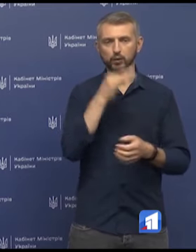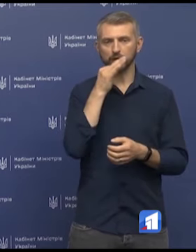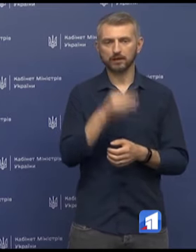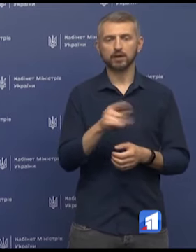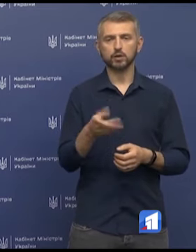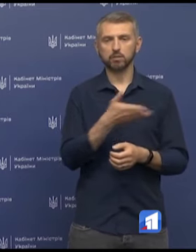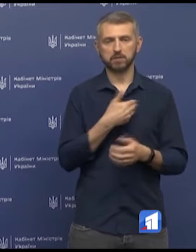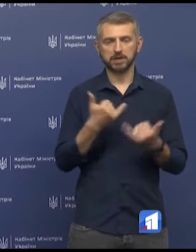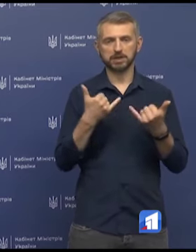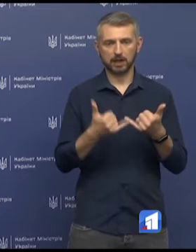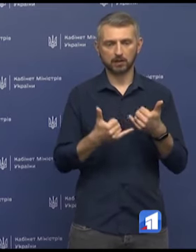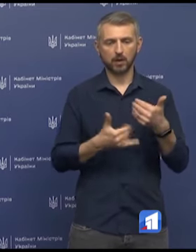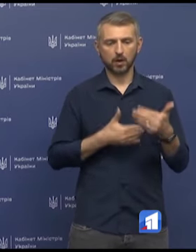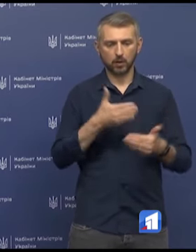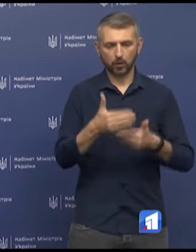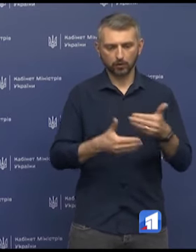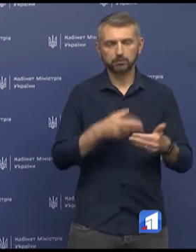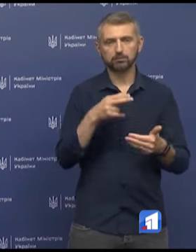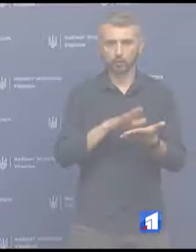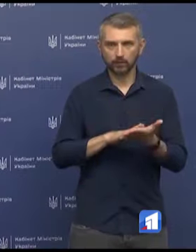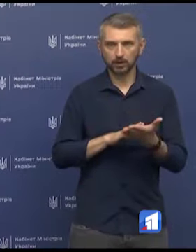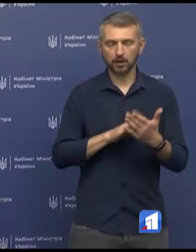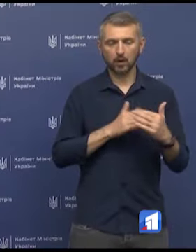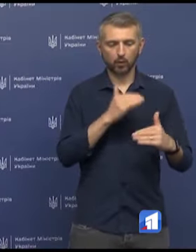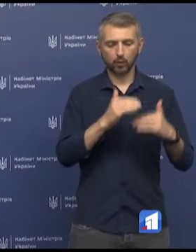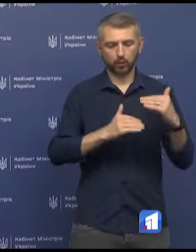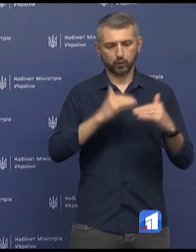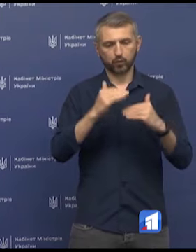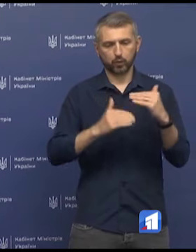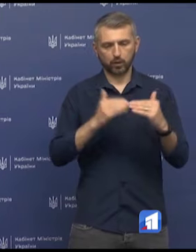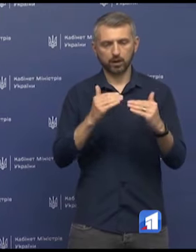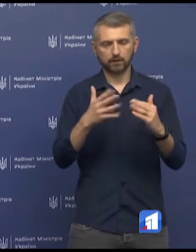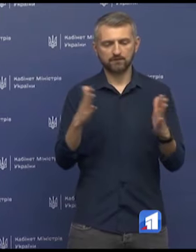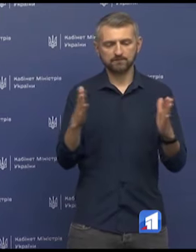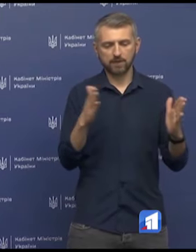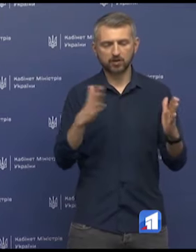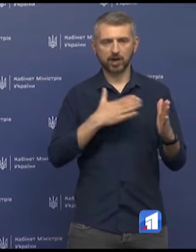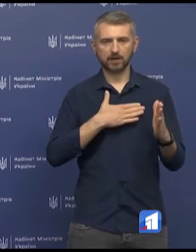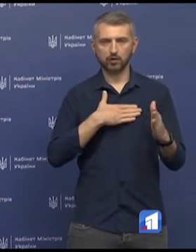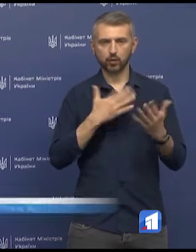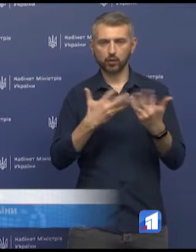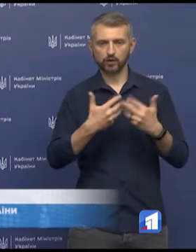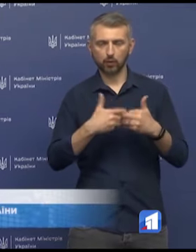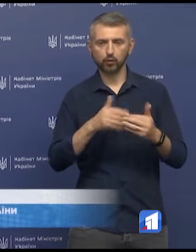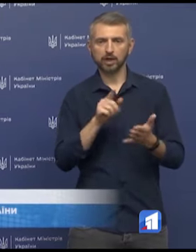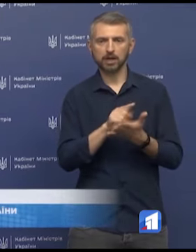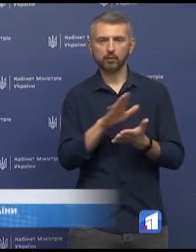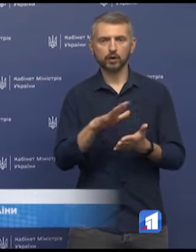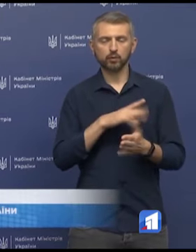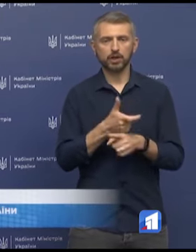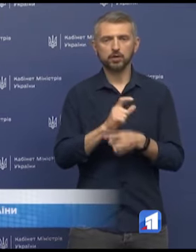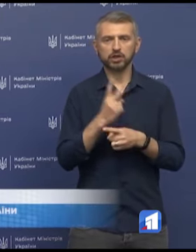зараз рухаємося по прогнозованій кривій в межах нашого розрахунку, що не повинно бути більше